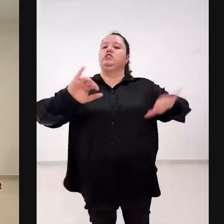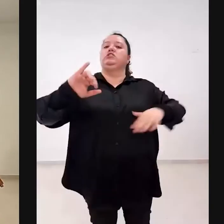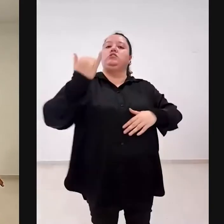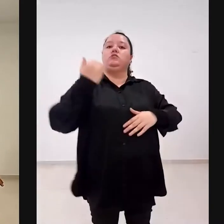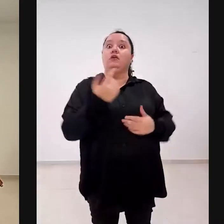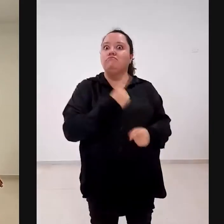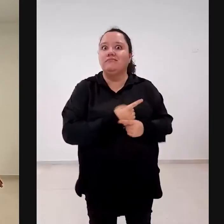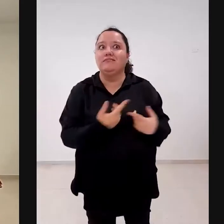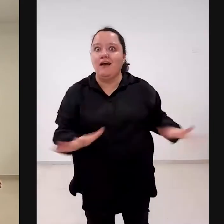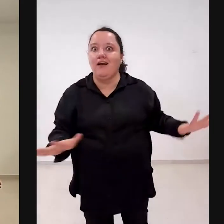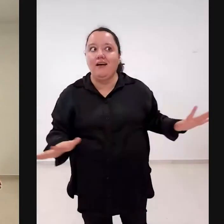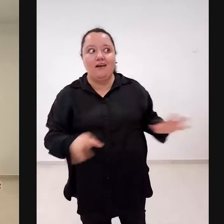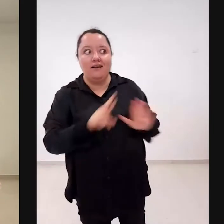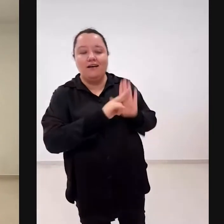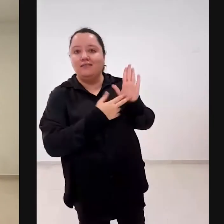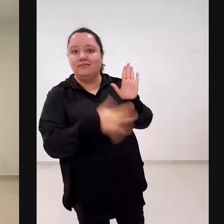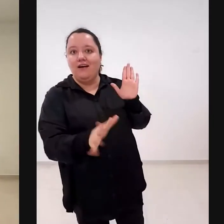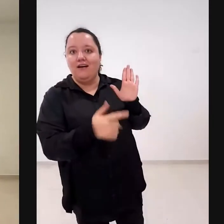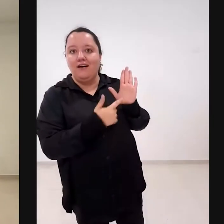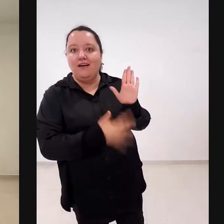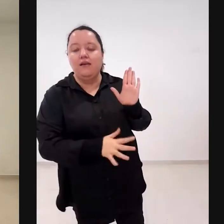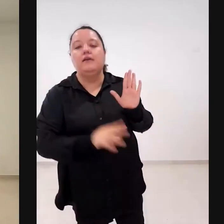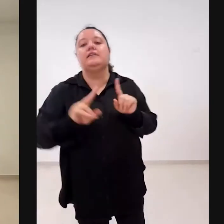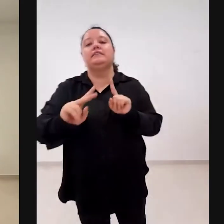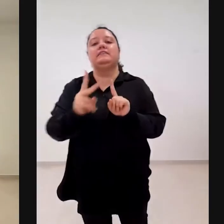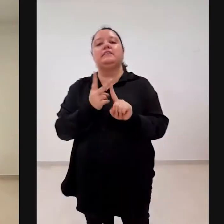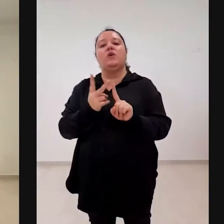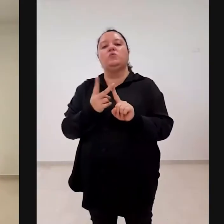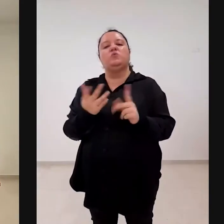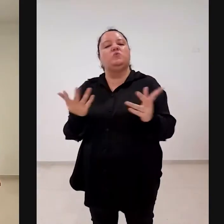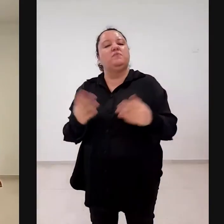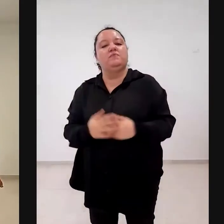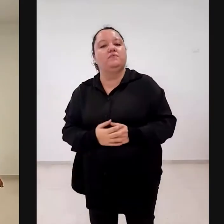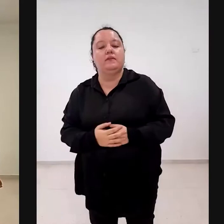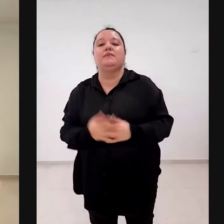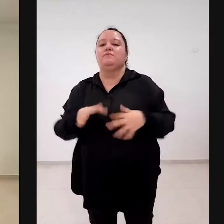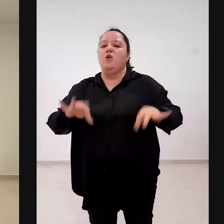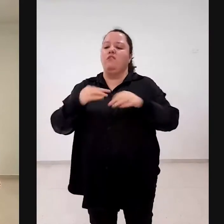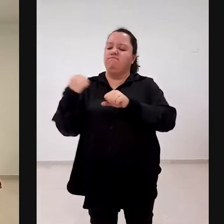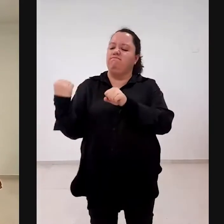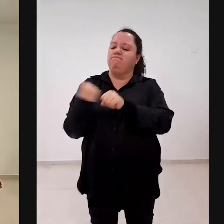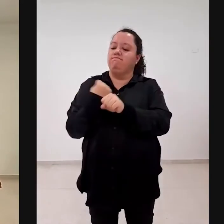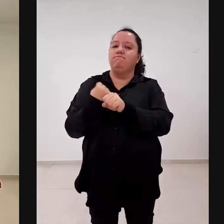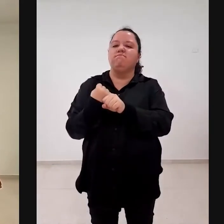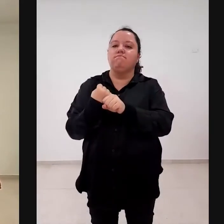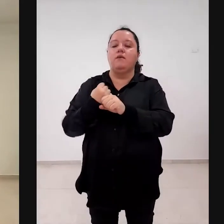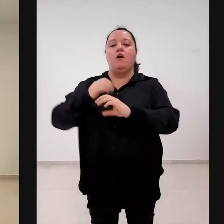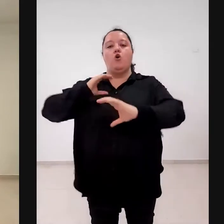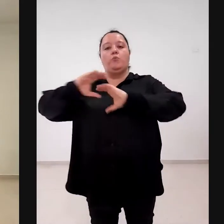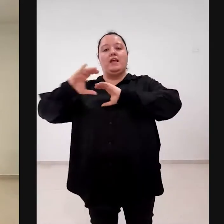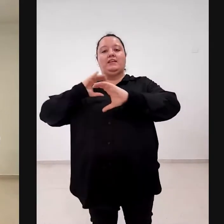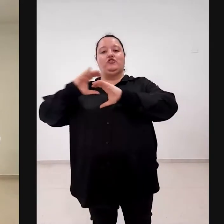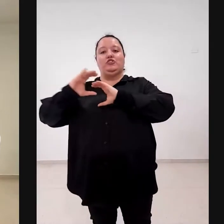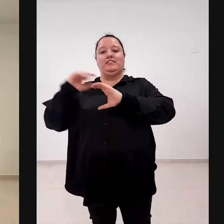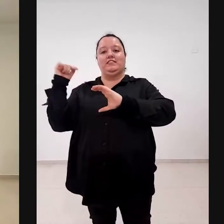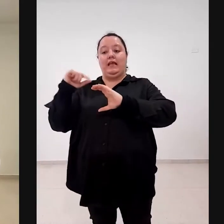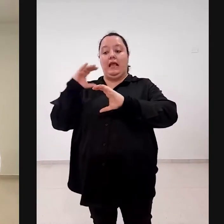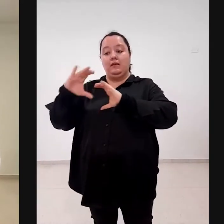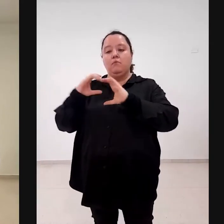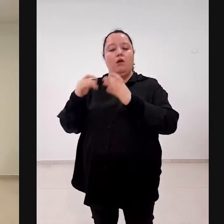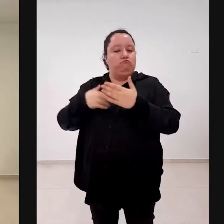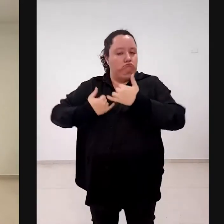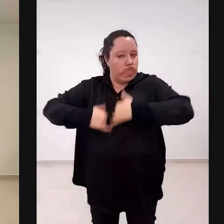ayudarse frío y los segundos que teníamos que trabajar en comunicaciones para lo cual vamos a seguir